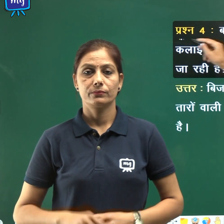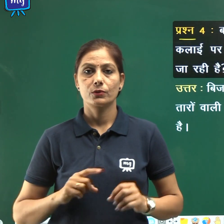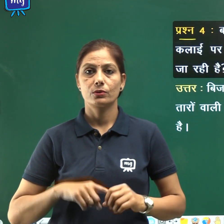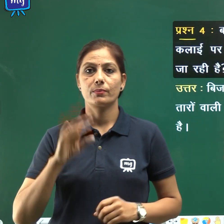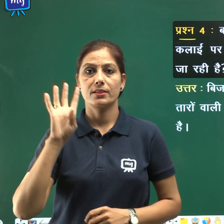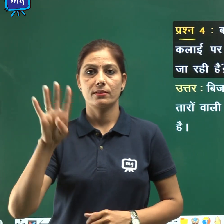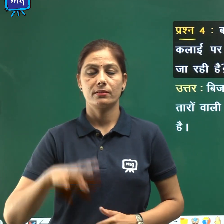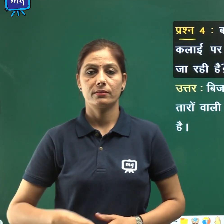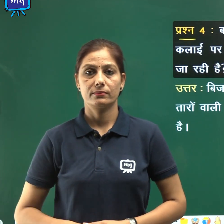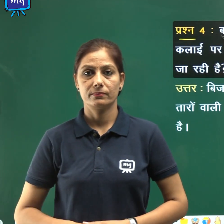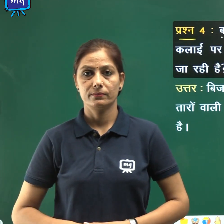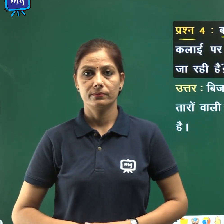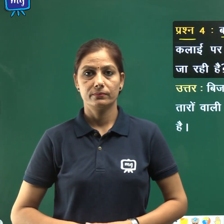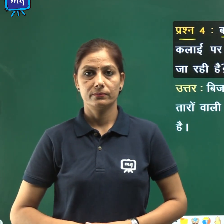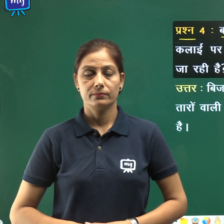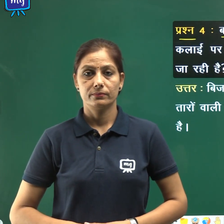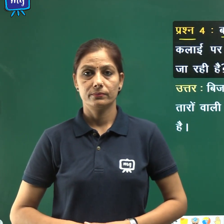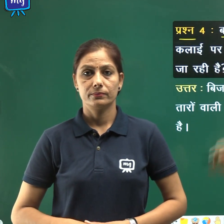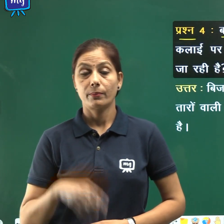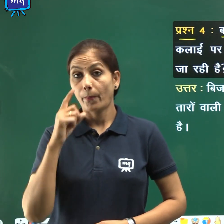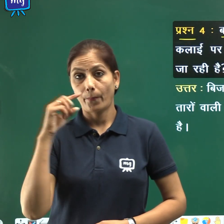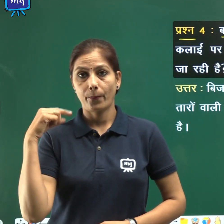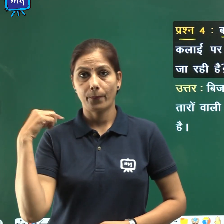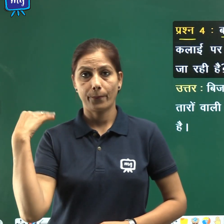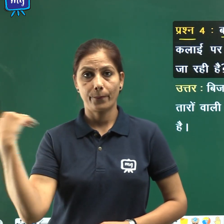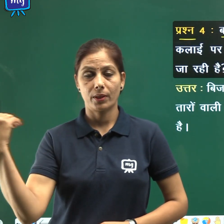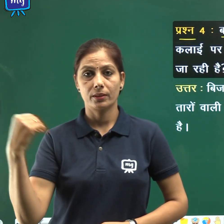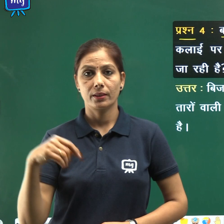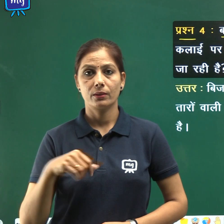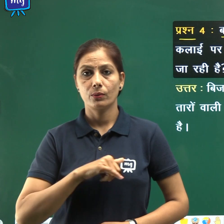प्रश्न 4, बहन द्वारा